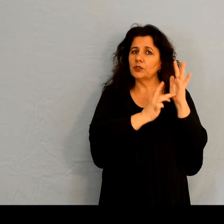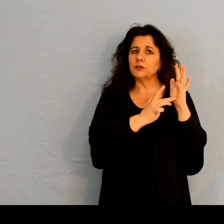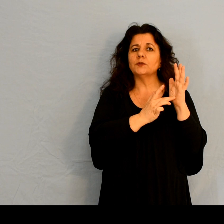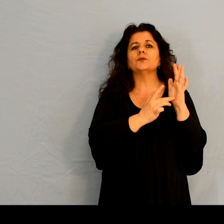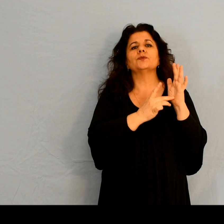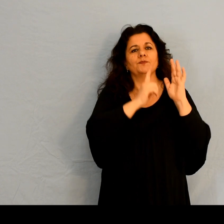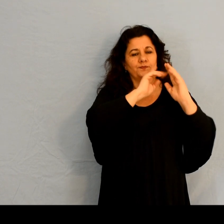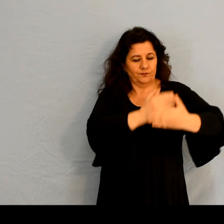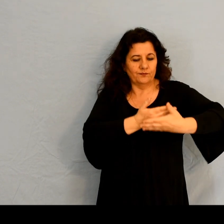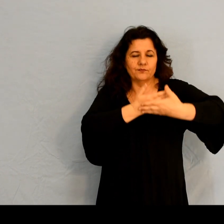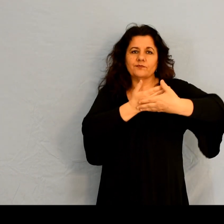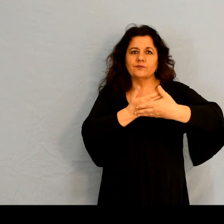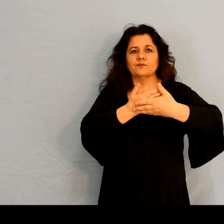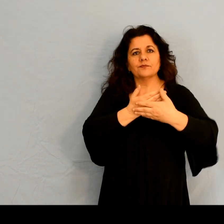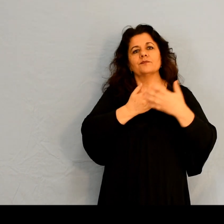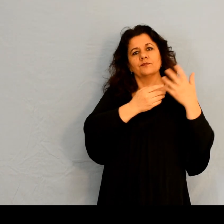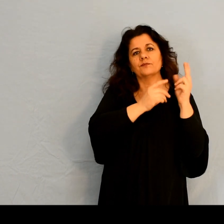selon ce qui est écrit dans la loi.